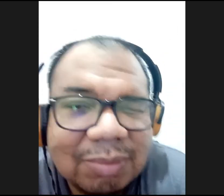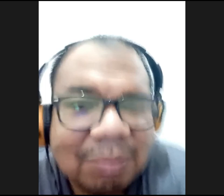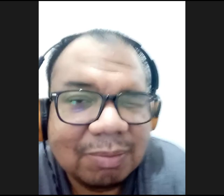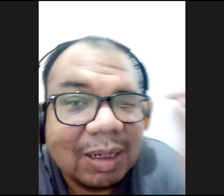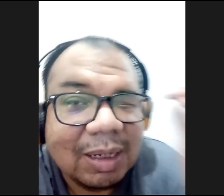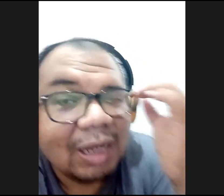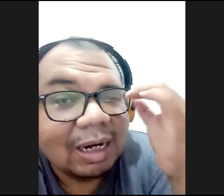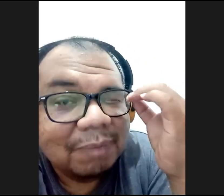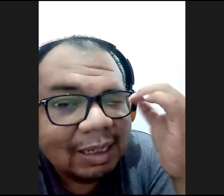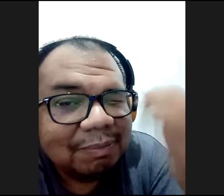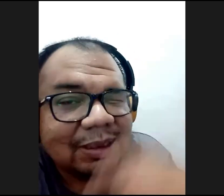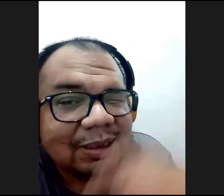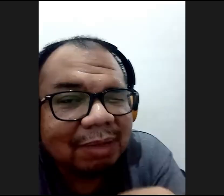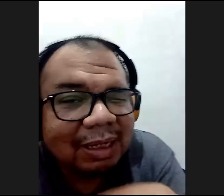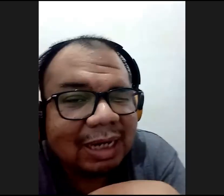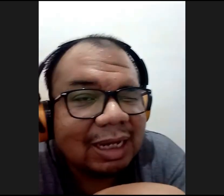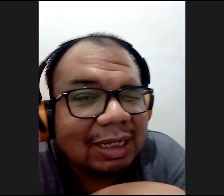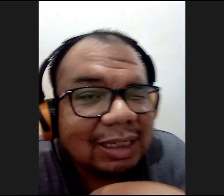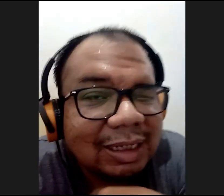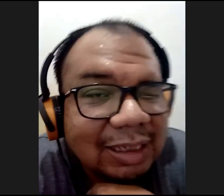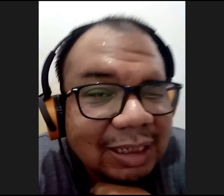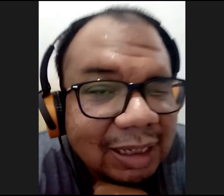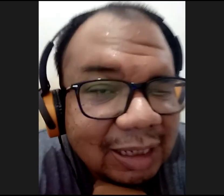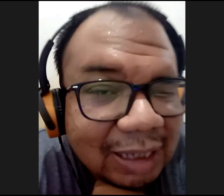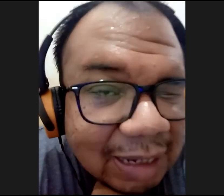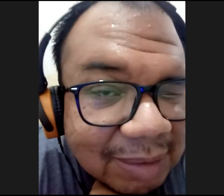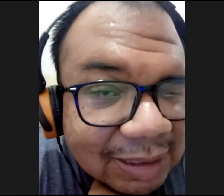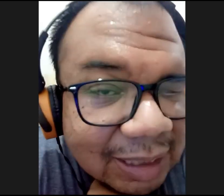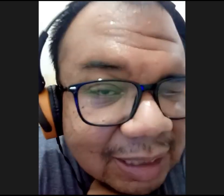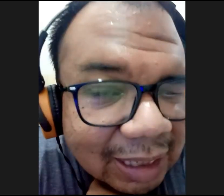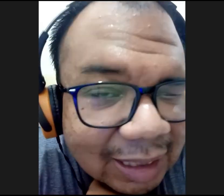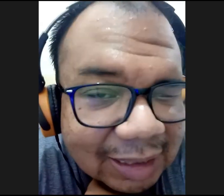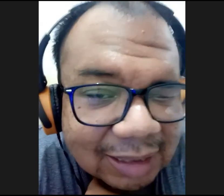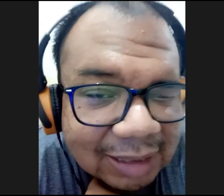kita untuk lebih bisa berkarya lagi di masa yang akan datang, seperti itu.